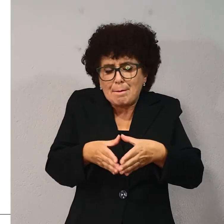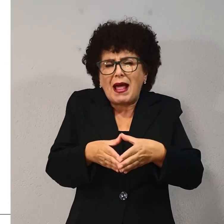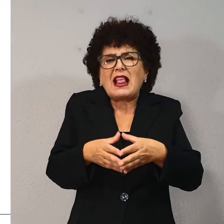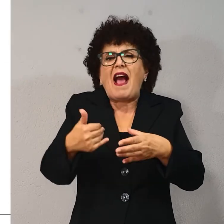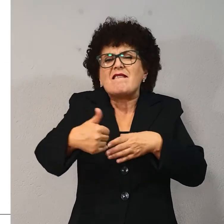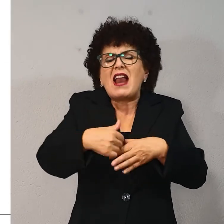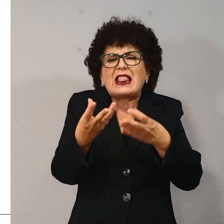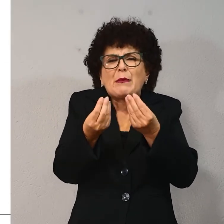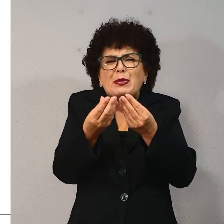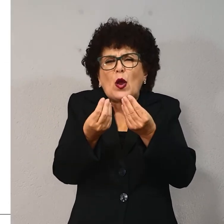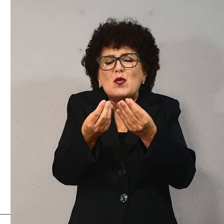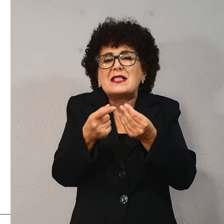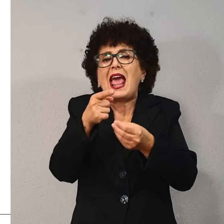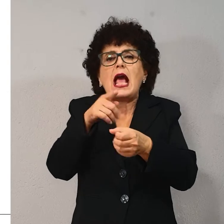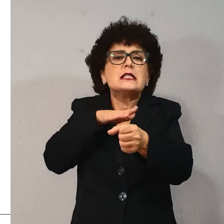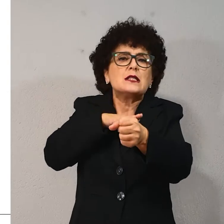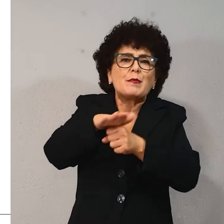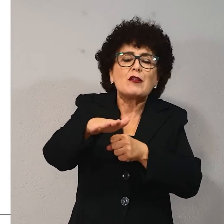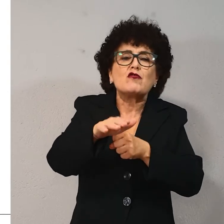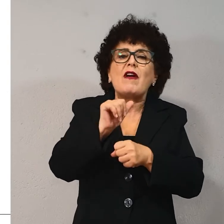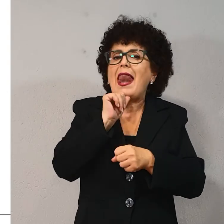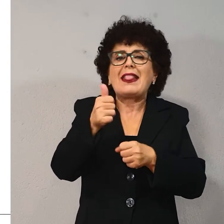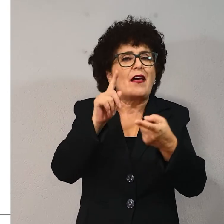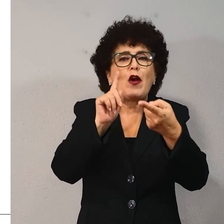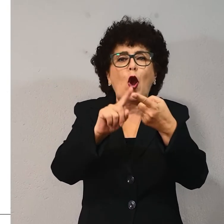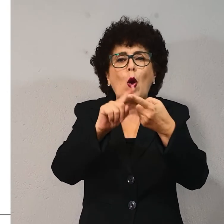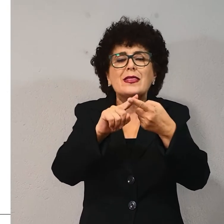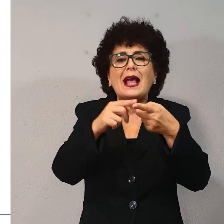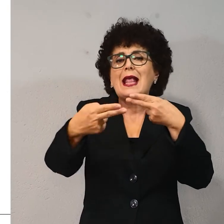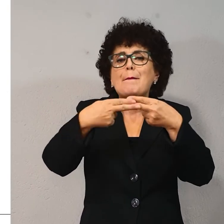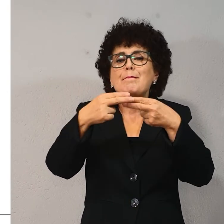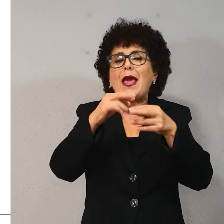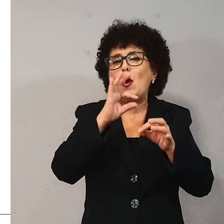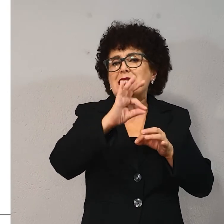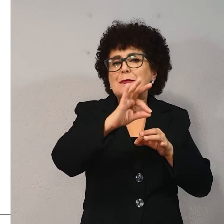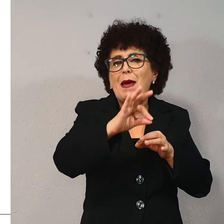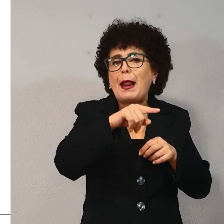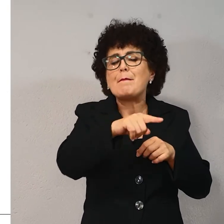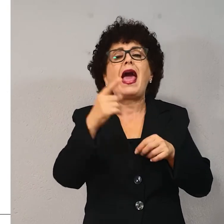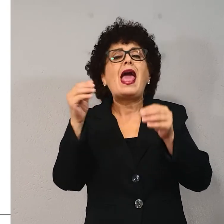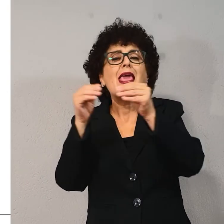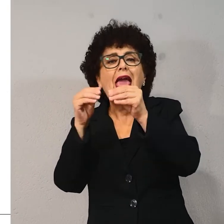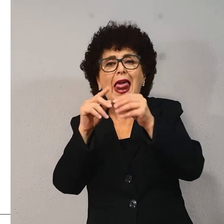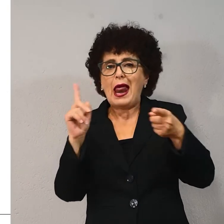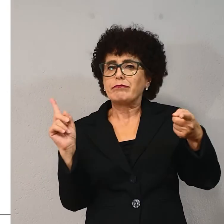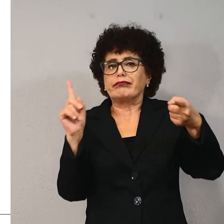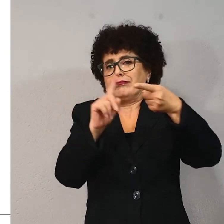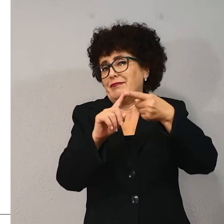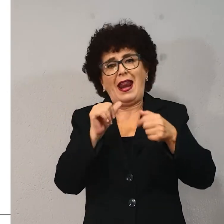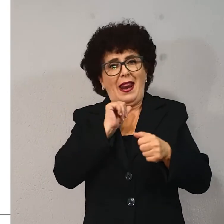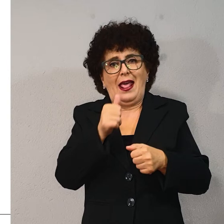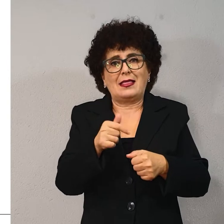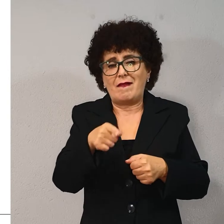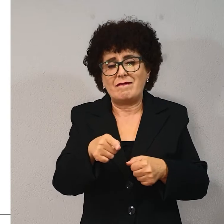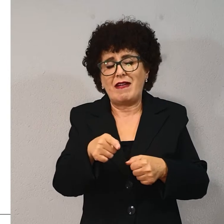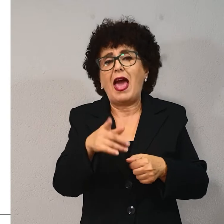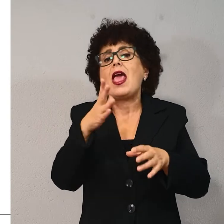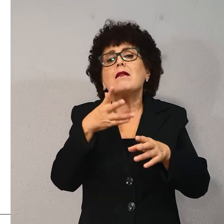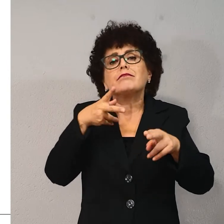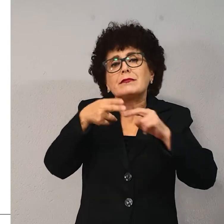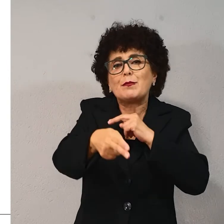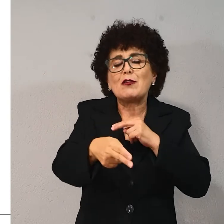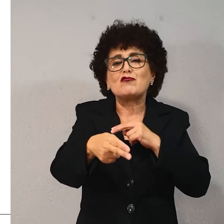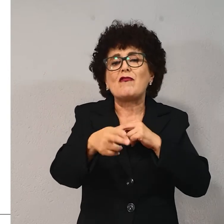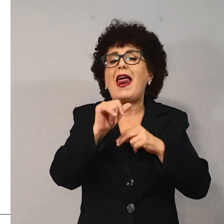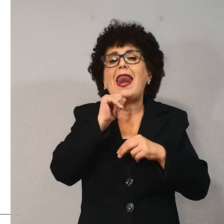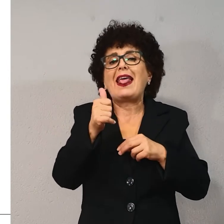погуста, со што спречува да дојде до контакт помеѓу сперматозоидите и јајната клетка, а со тоа се спречува и